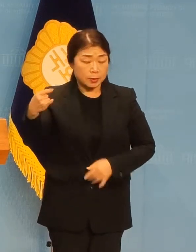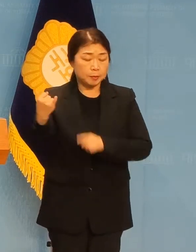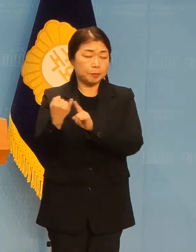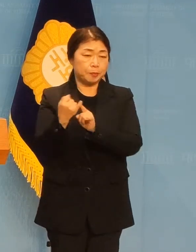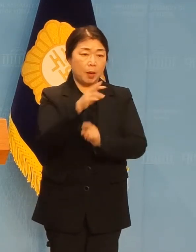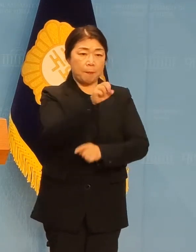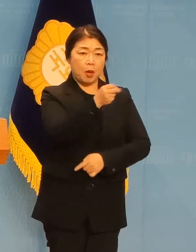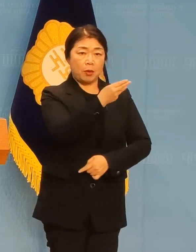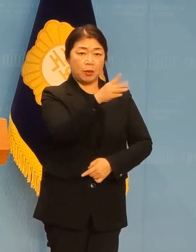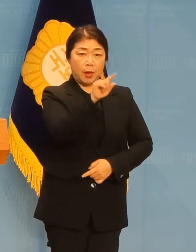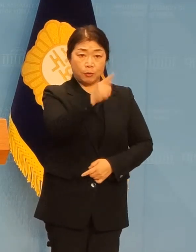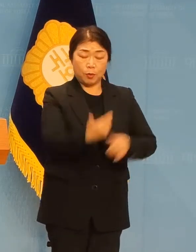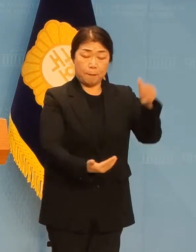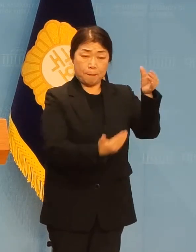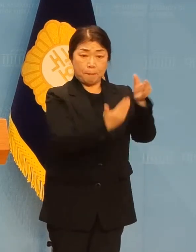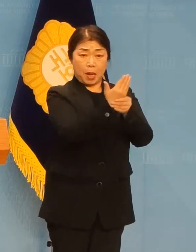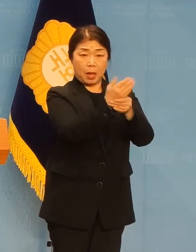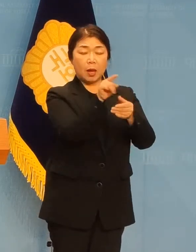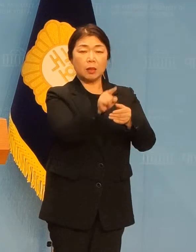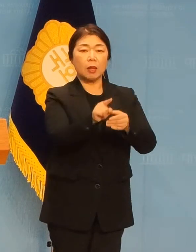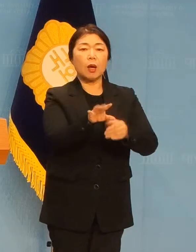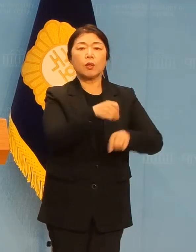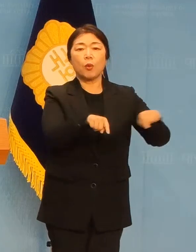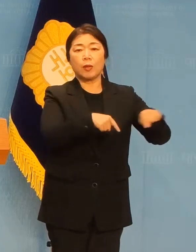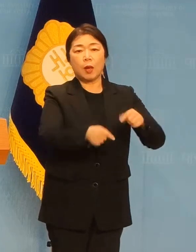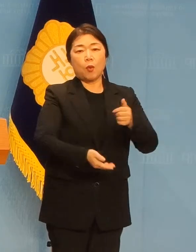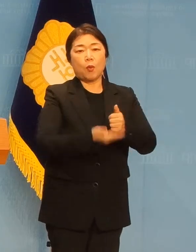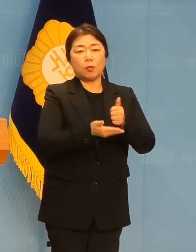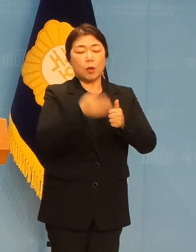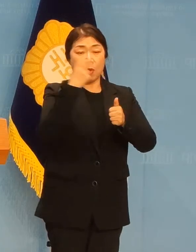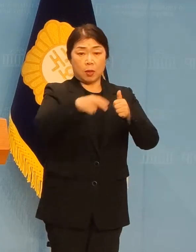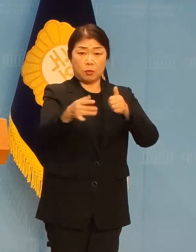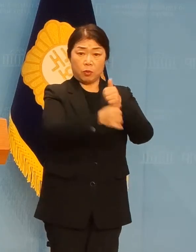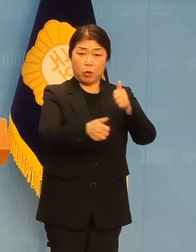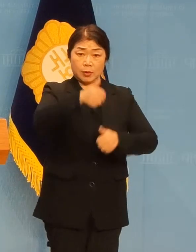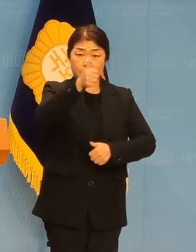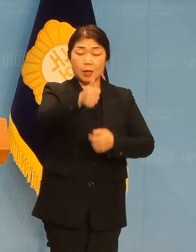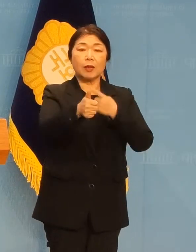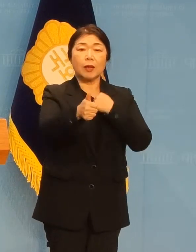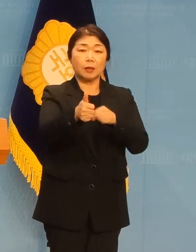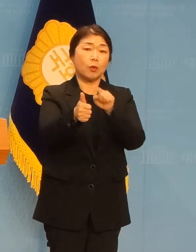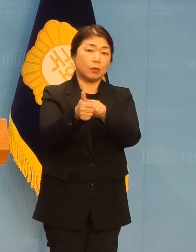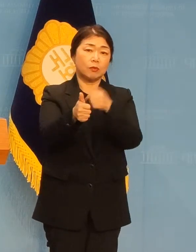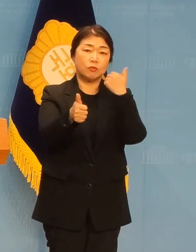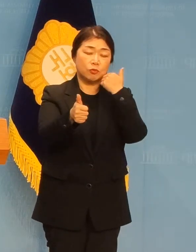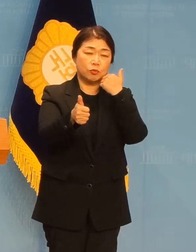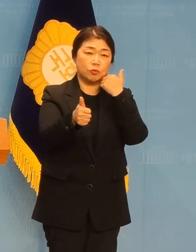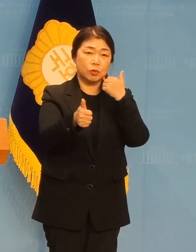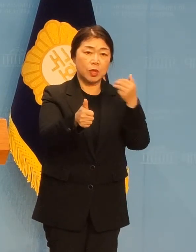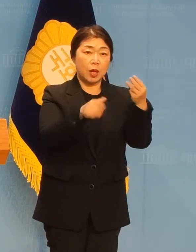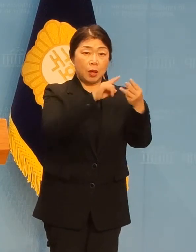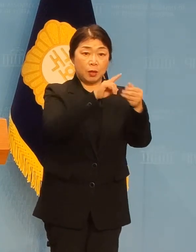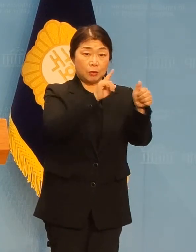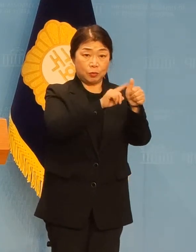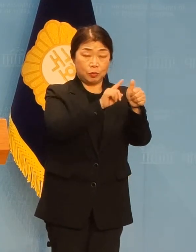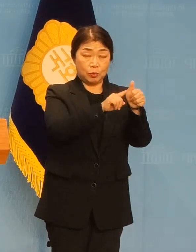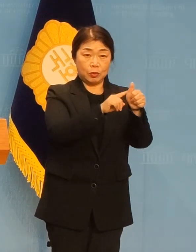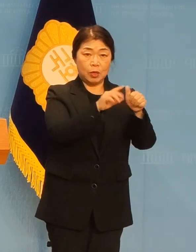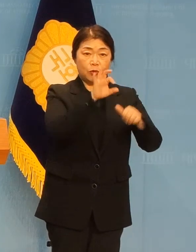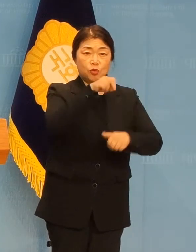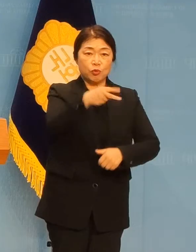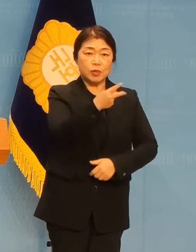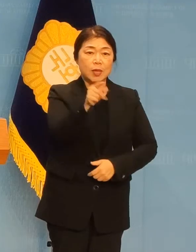불거지자 당시 여당의 공천관리위원장이자 5선인 국회의원 윤상현 의원에게